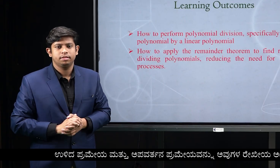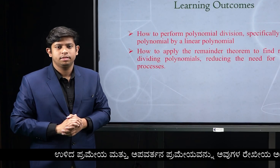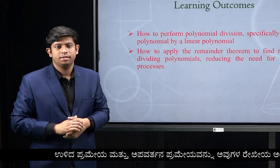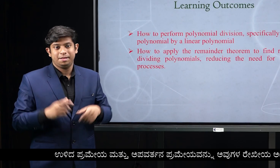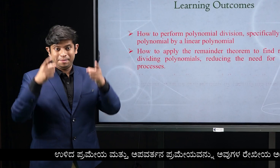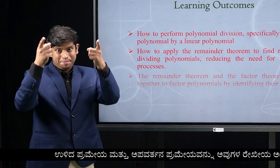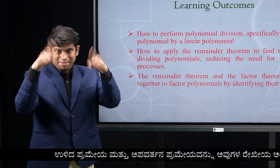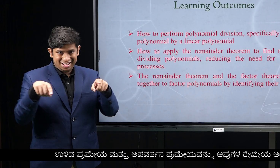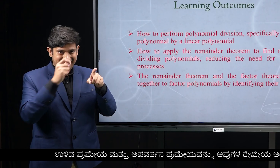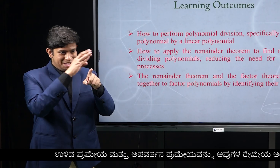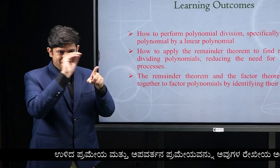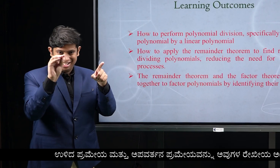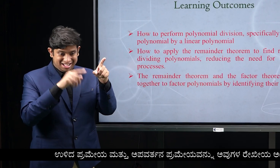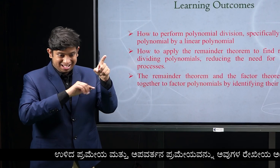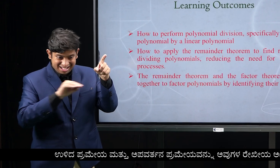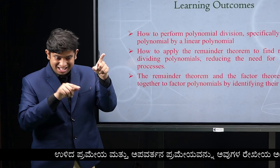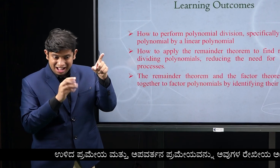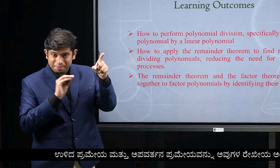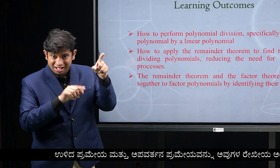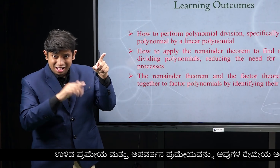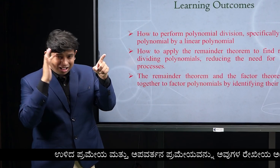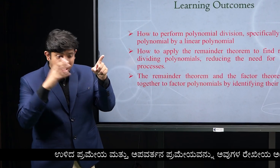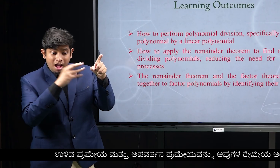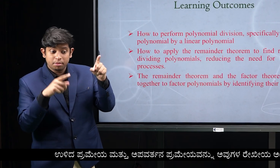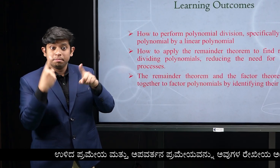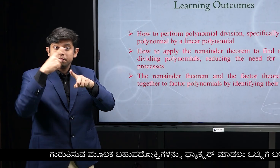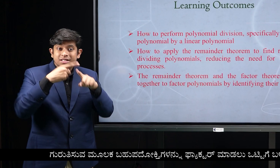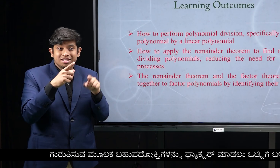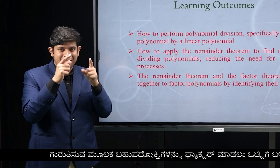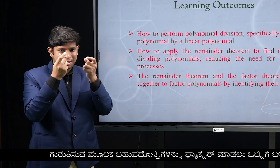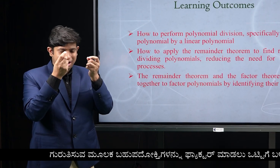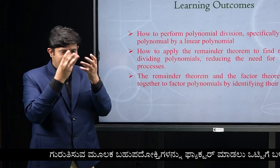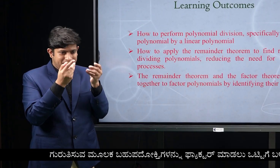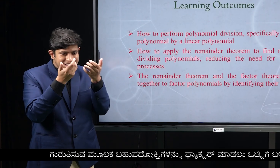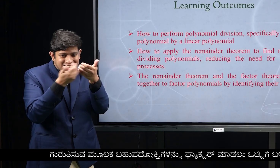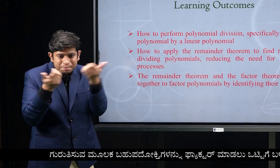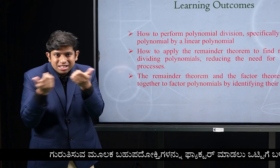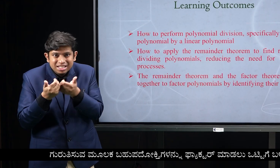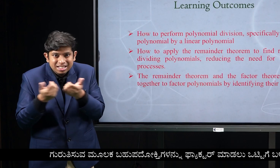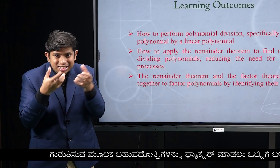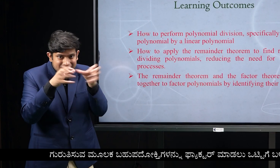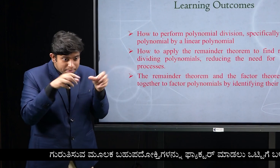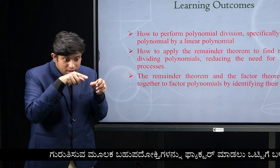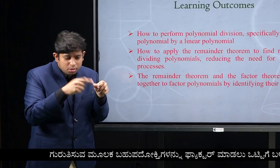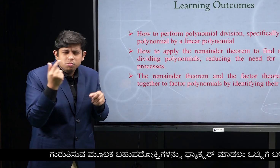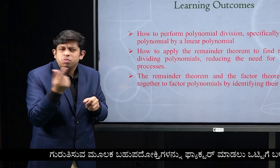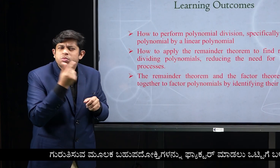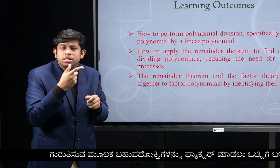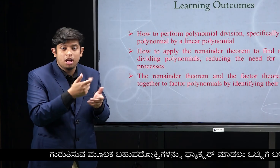ಉಳಿದ ಪ್ರಮೇಯ ಮತ್ತು ಅಪವರ್ತನ ಪ್ರಮೇಯವನ್ನ ಅವುಗಳ ರೇಖೀಯ ಅಂಶಗಳನ್ನ ಗುರುತಿಸುವ ಮೂಲಕ ಬಹುಪದೋಕ್ತಿಗಳನ್ನ ಫ್ಯಾಕ್ಟರ್ ಮಾಡಲು ಒಟ್ಟಿಗೆ